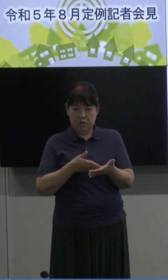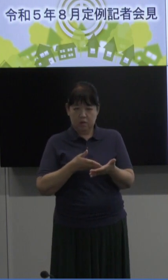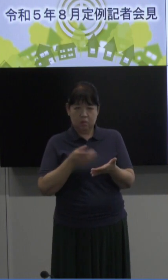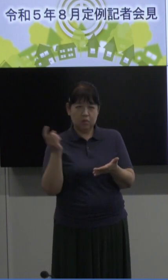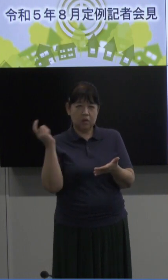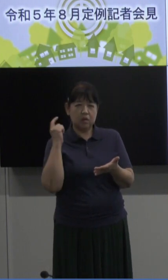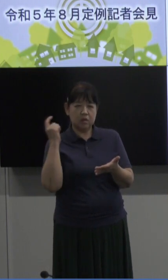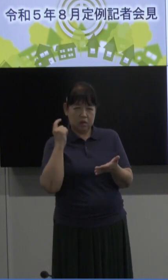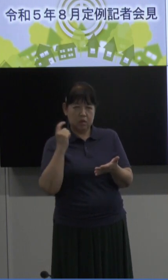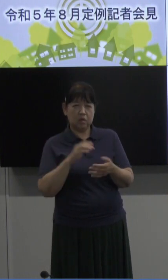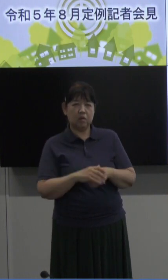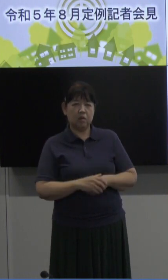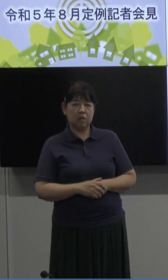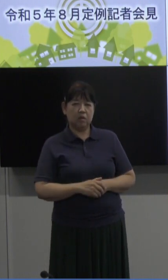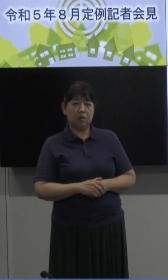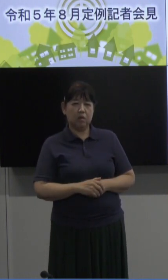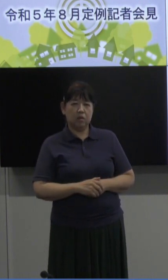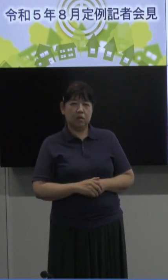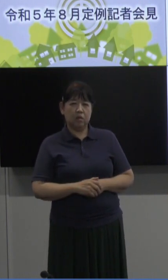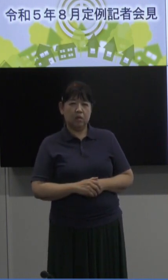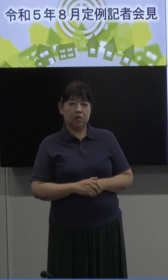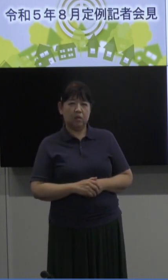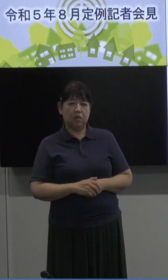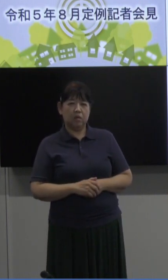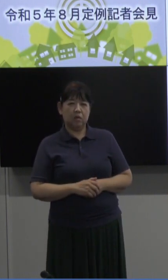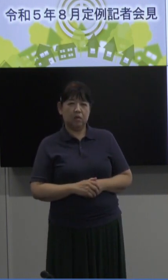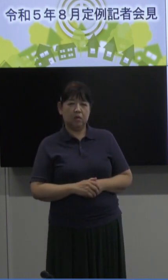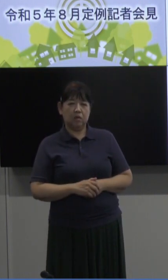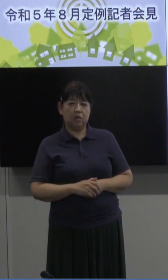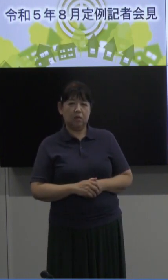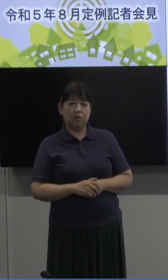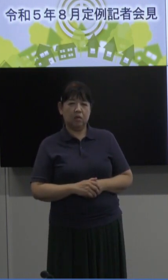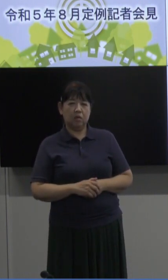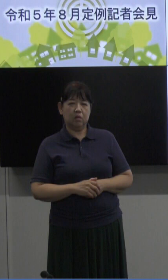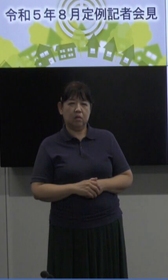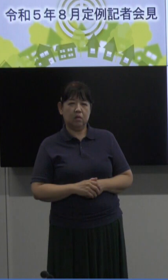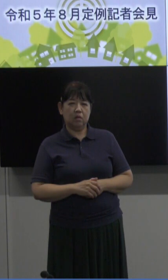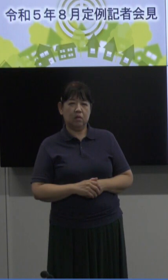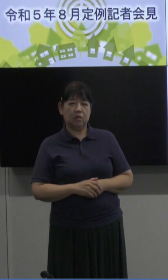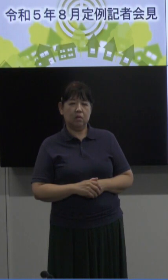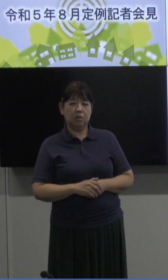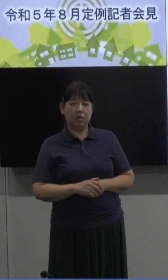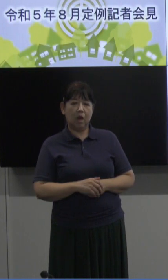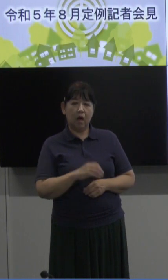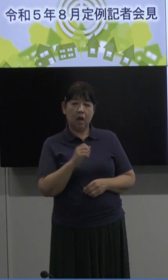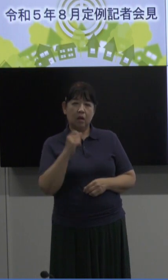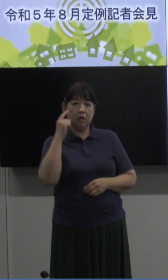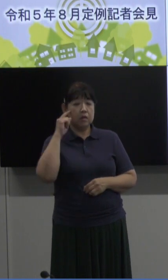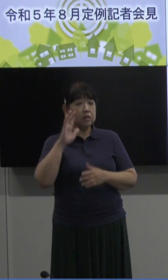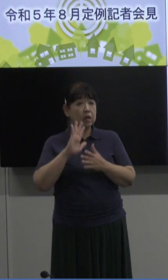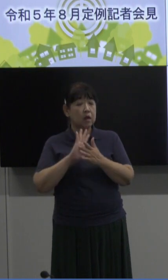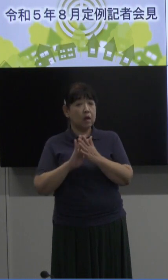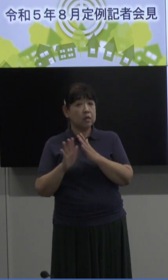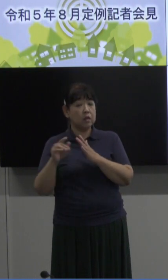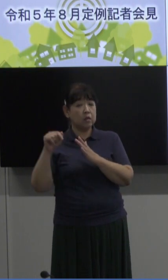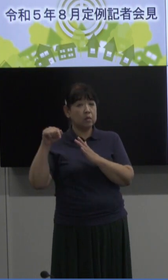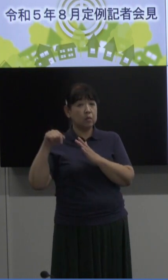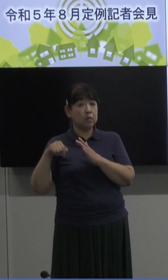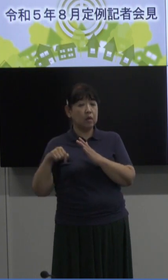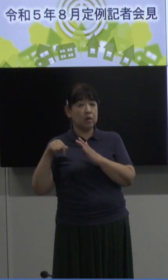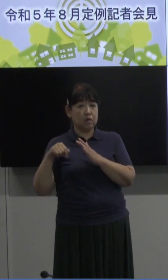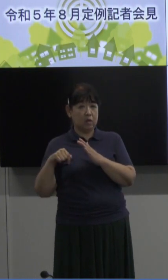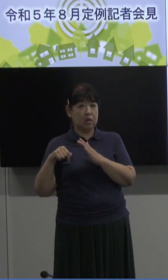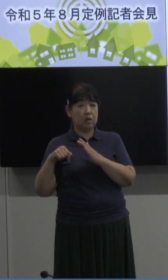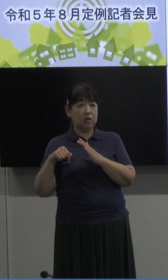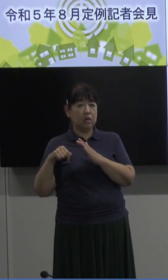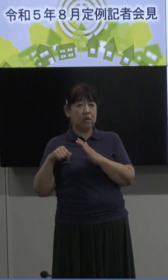ですけど、その県内の自治体で、独自に、それぞれ水道会計ってやってるわけなんですけれど、同様に